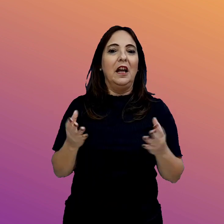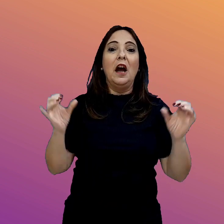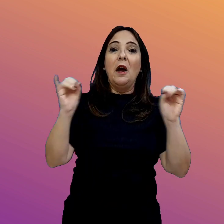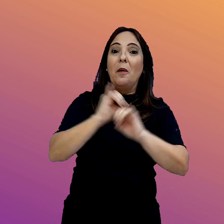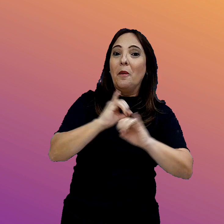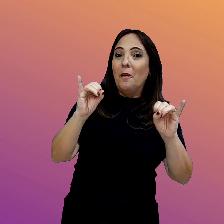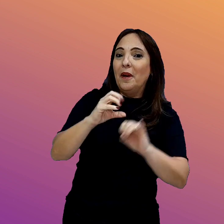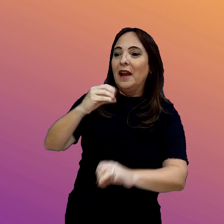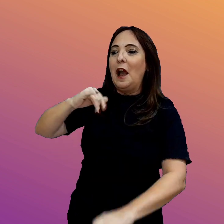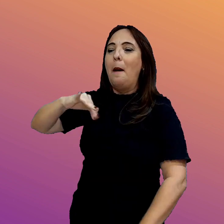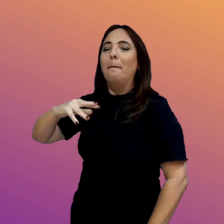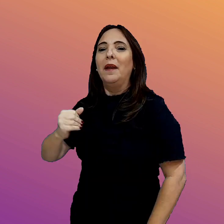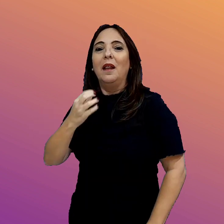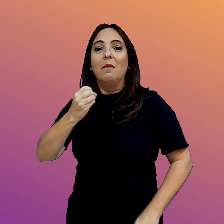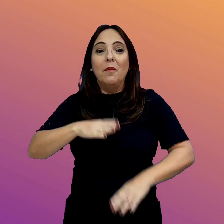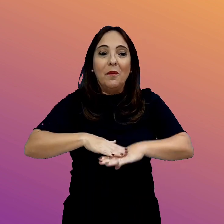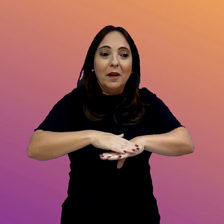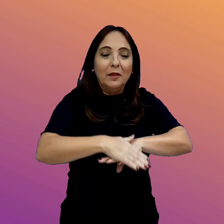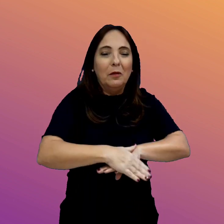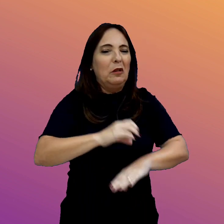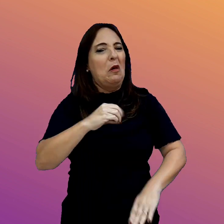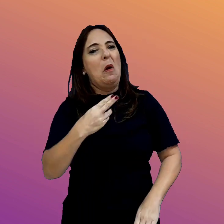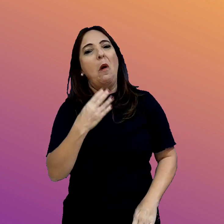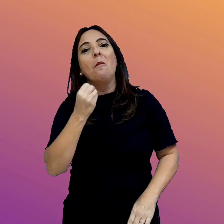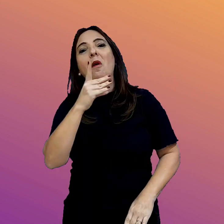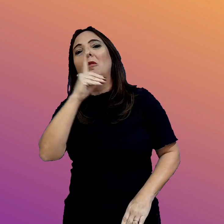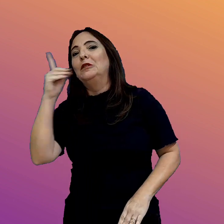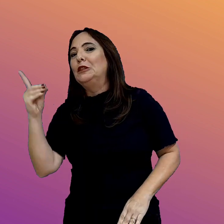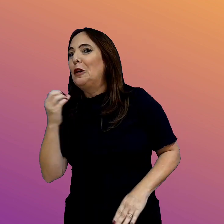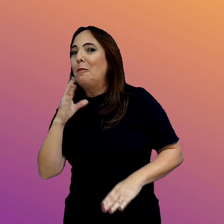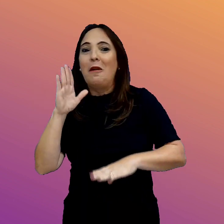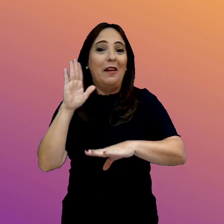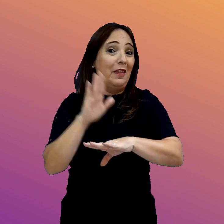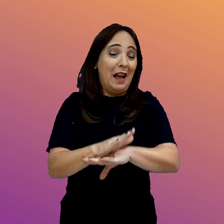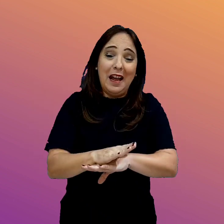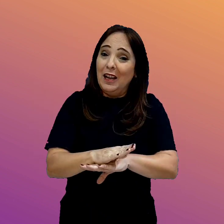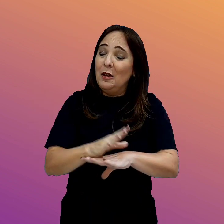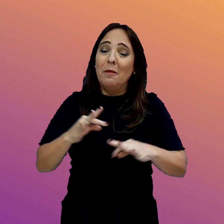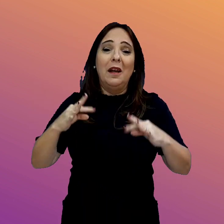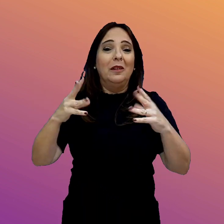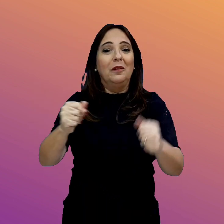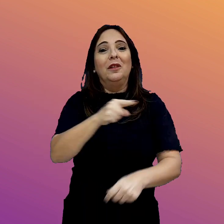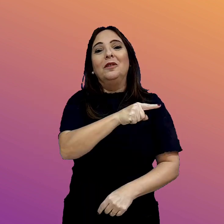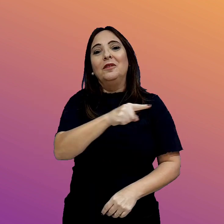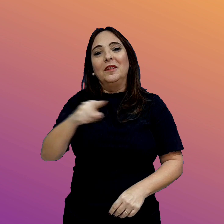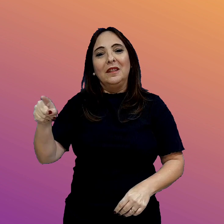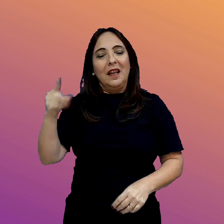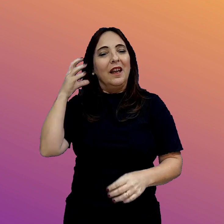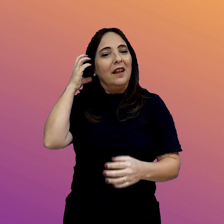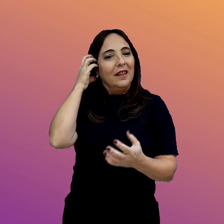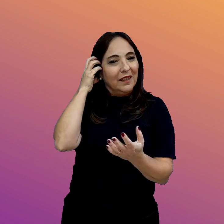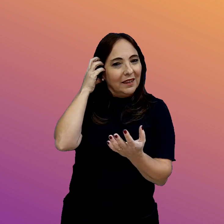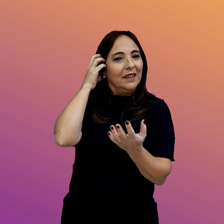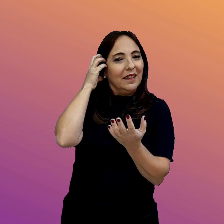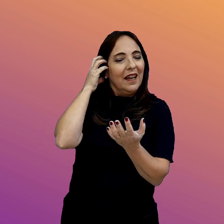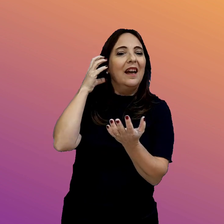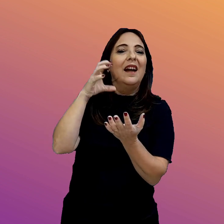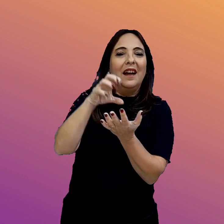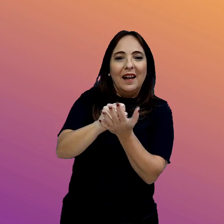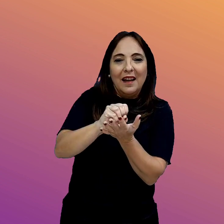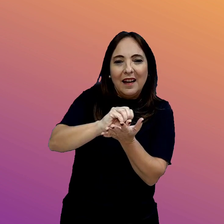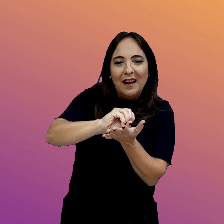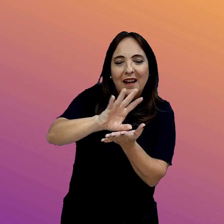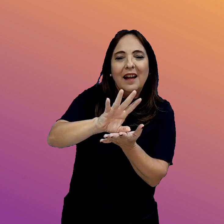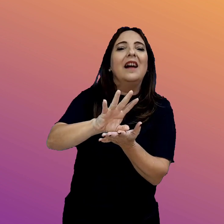olá Camila, boa noite, bom dia, boa tarde para você que está ouvindo este podcast, esse áudio. É